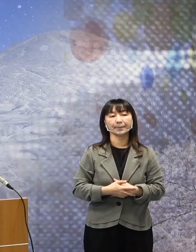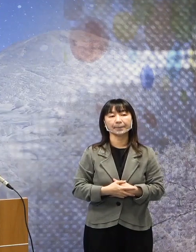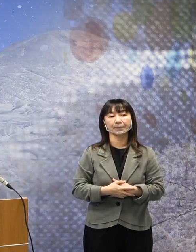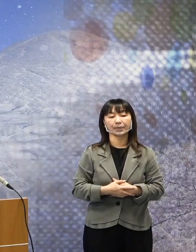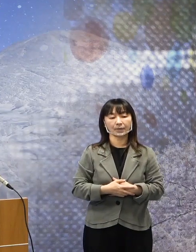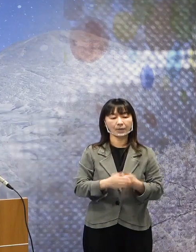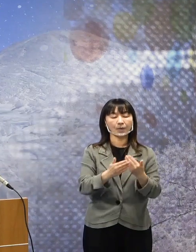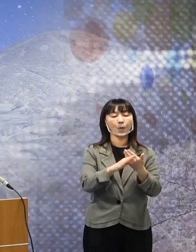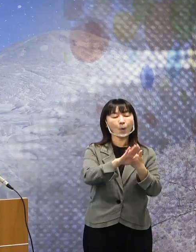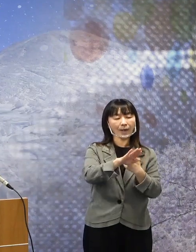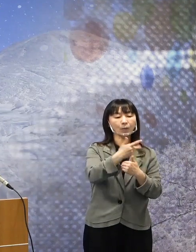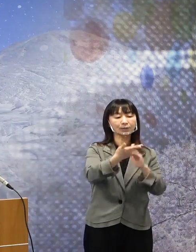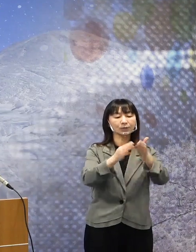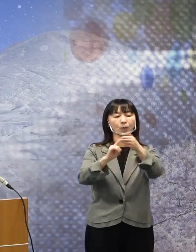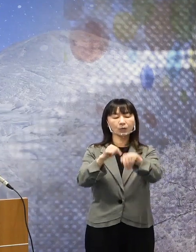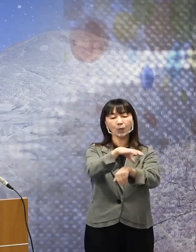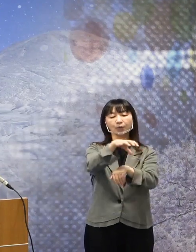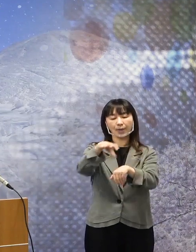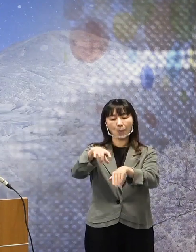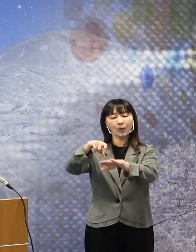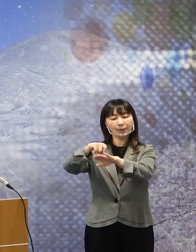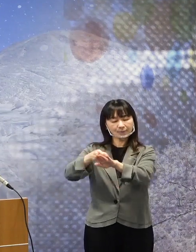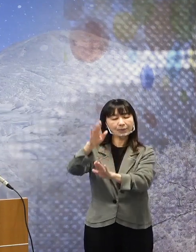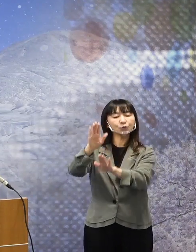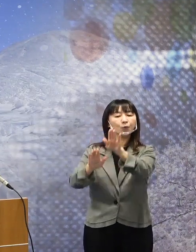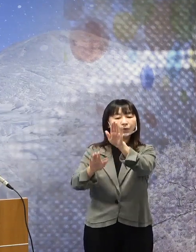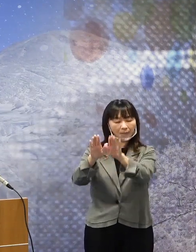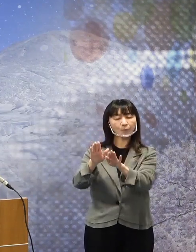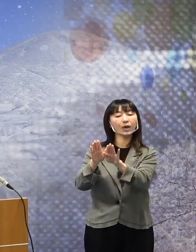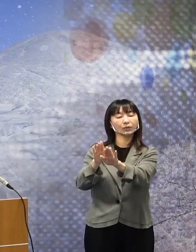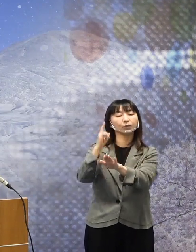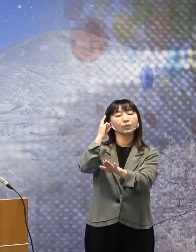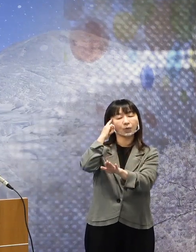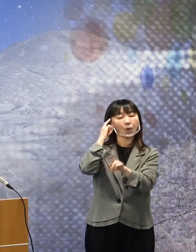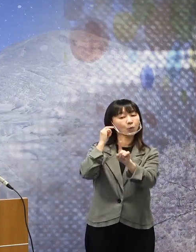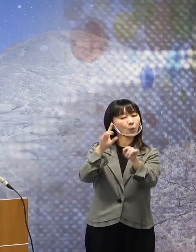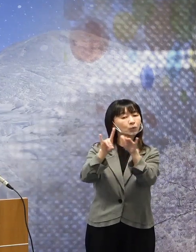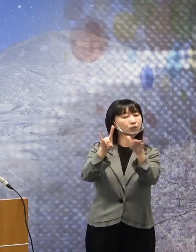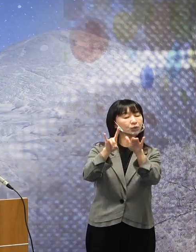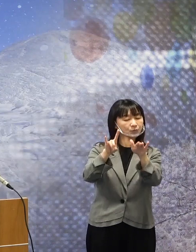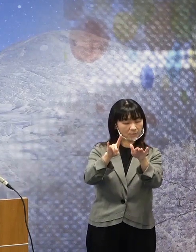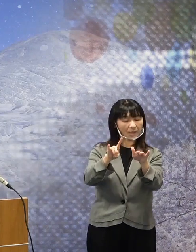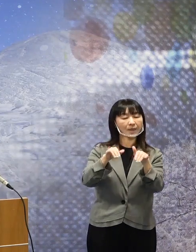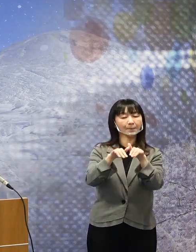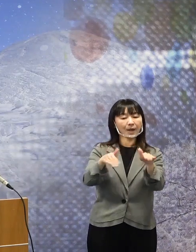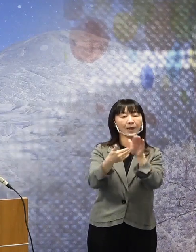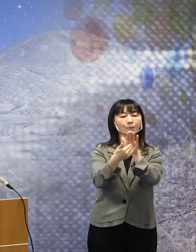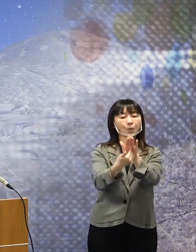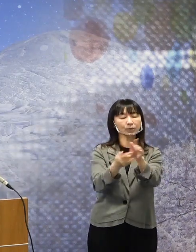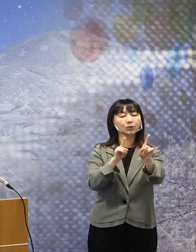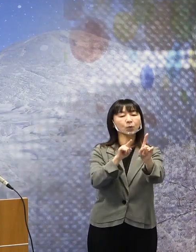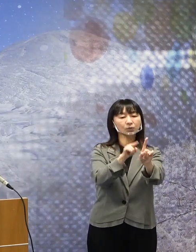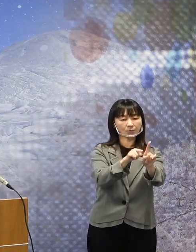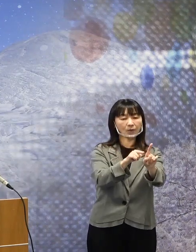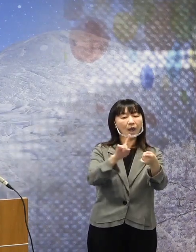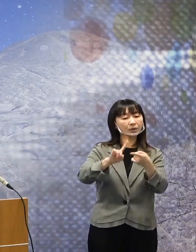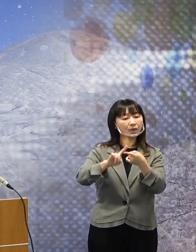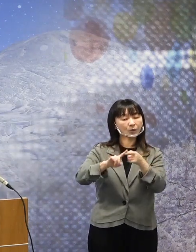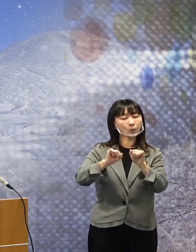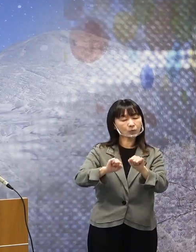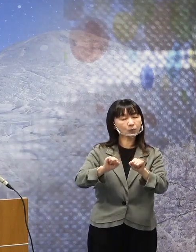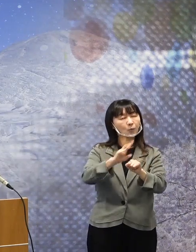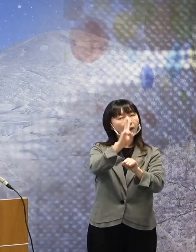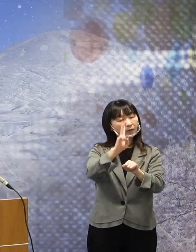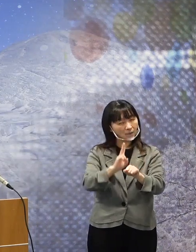各市町村でもそれぞれによって厳しいところはあって、でどういう基準でまん延防止等は重点措置が適用されるん